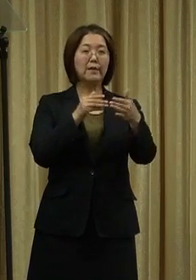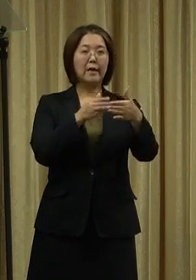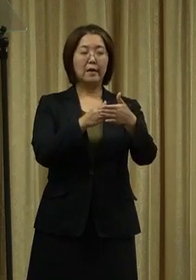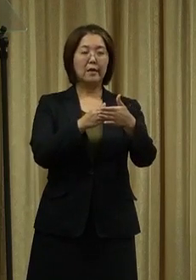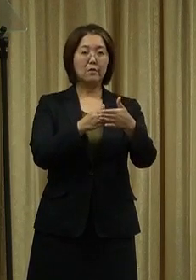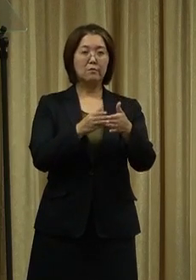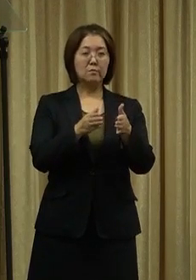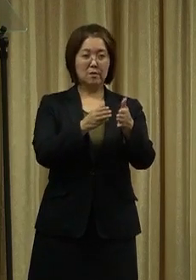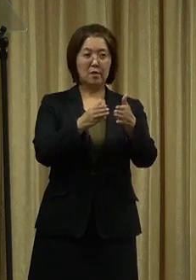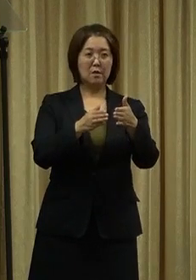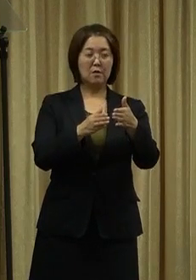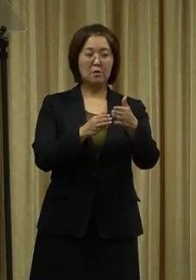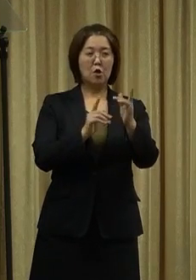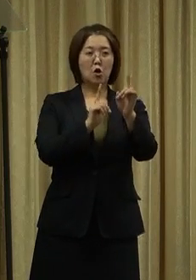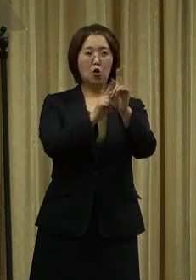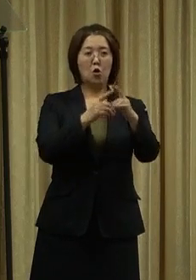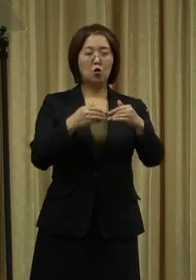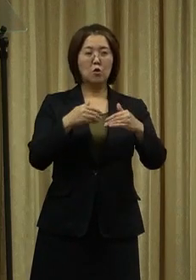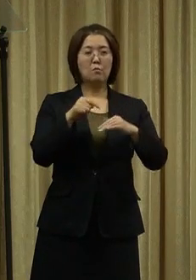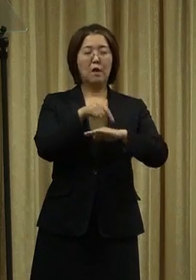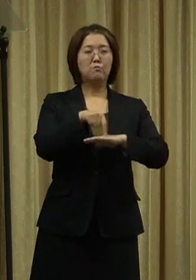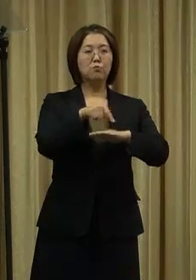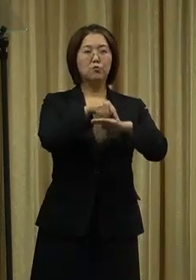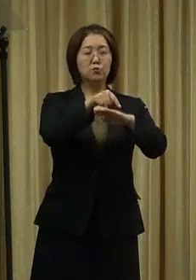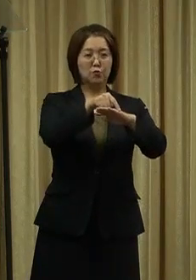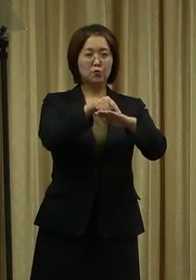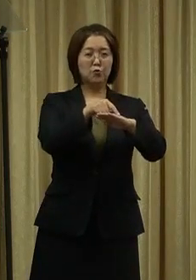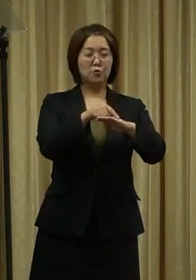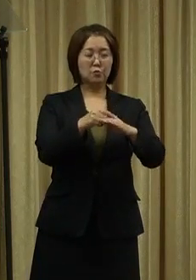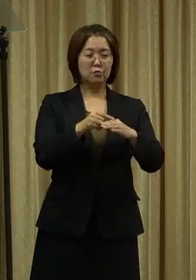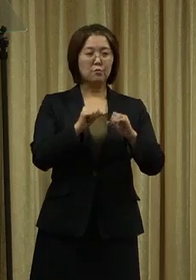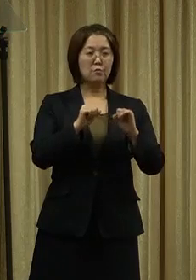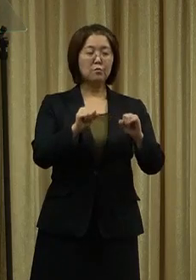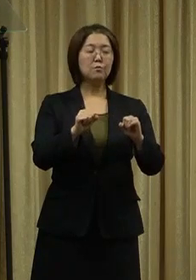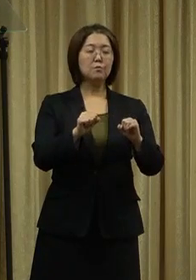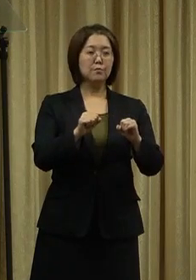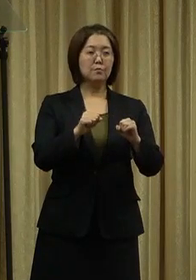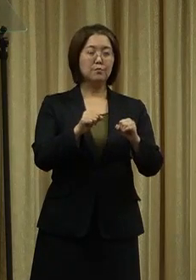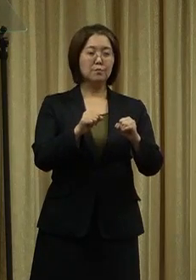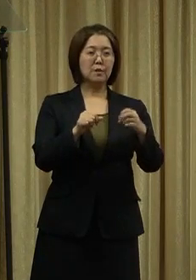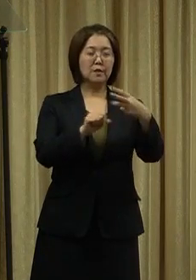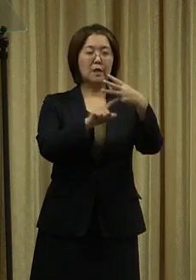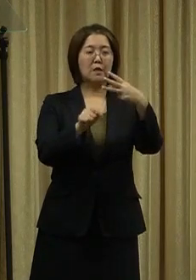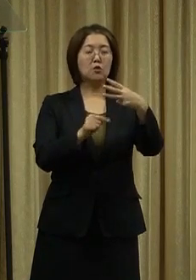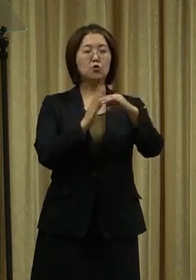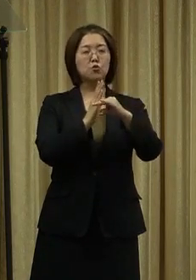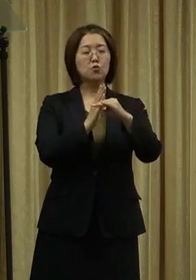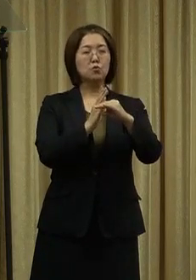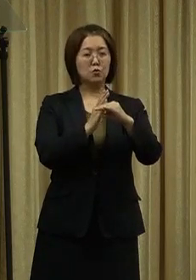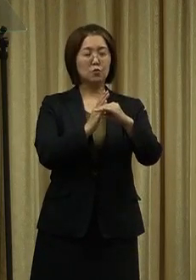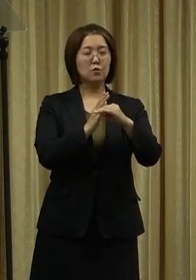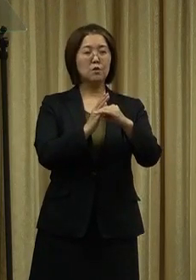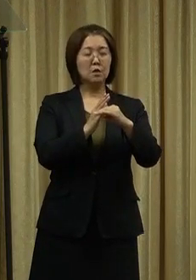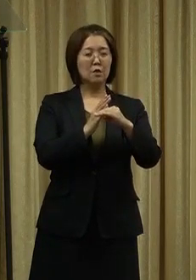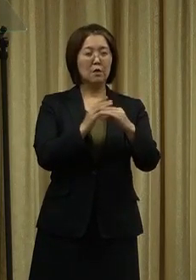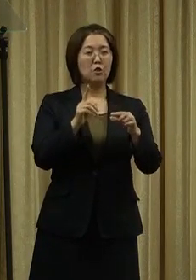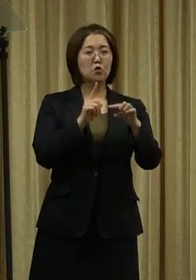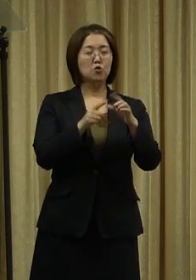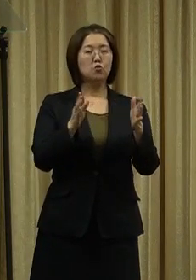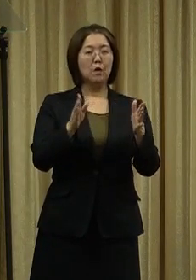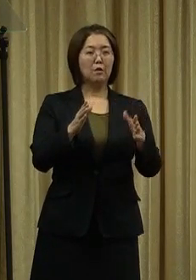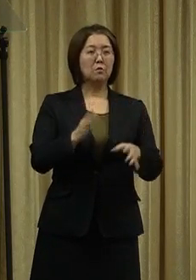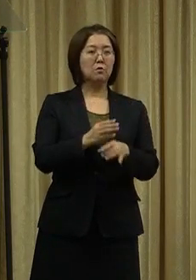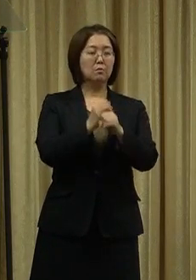するためのロードマップの作成に着手しており、来月下旬をめどに中間取りまとめを行う予定です